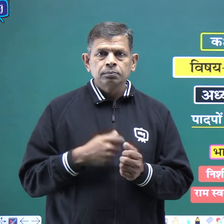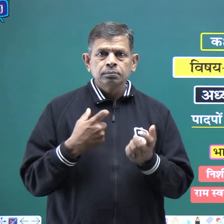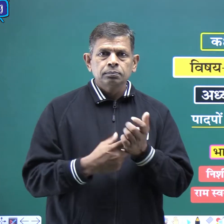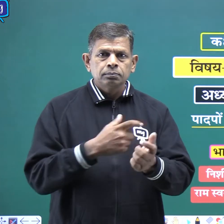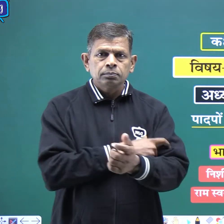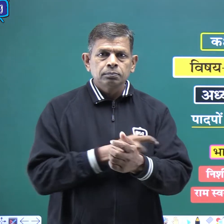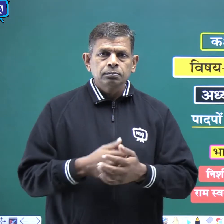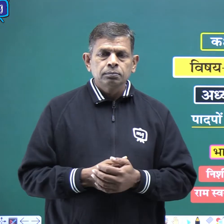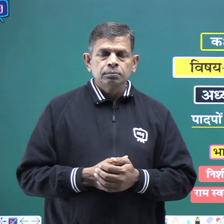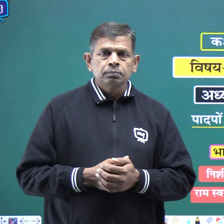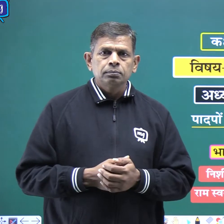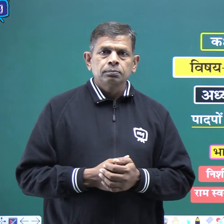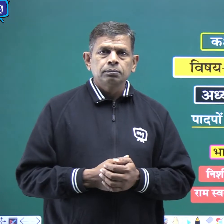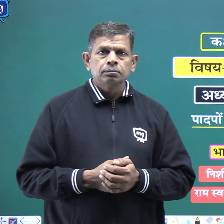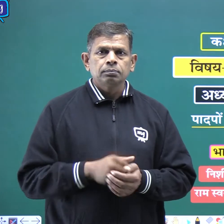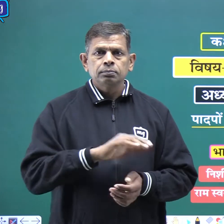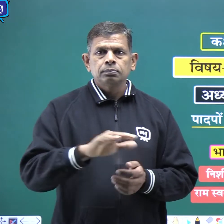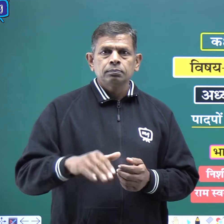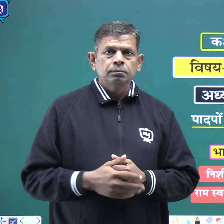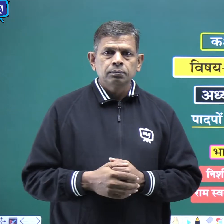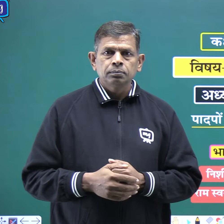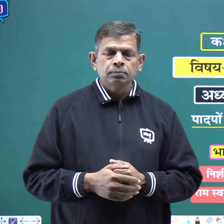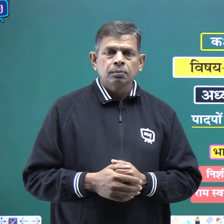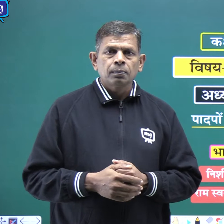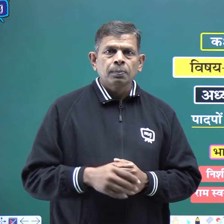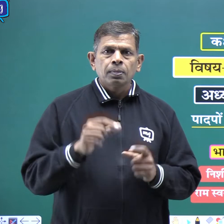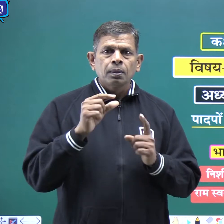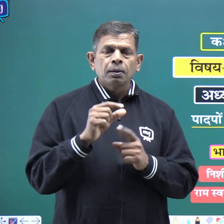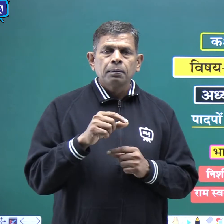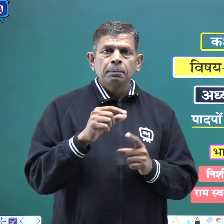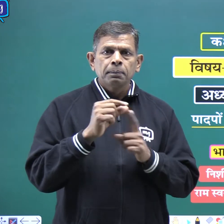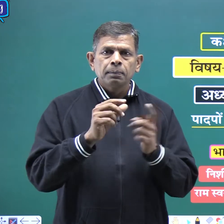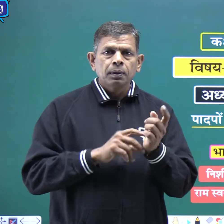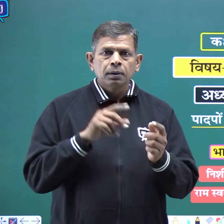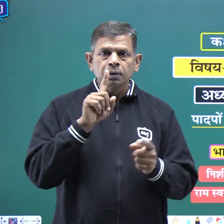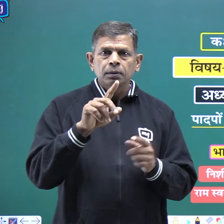रामस्वरूप कुमार। बच्चों, भाग 1 में